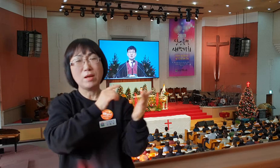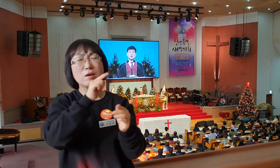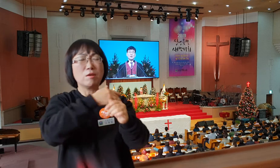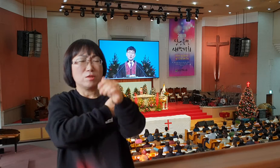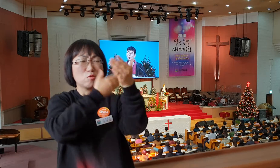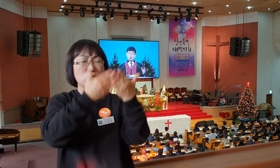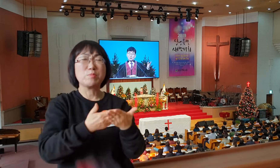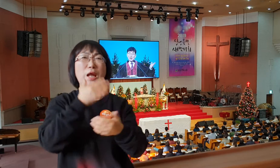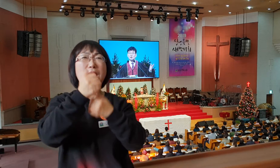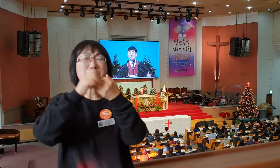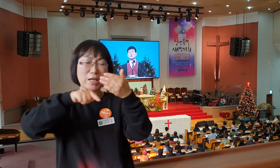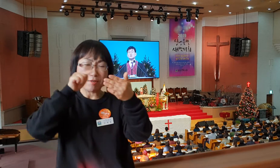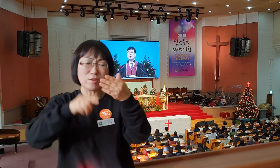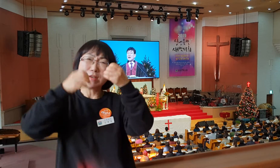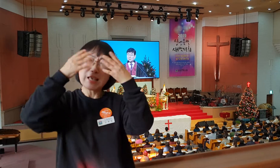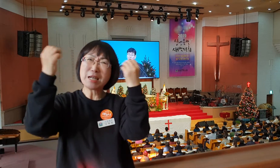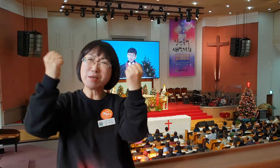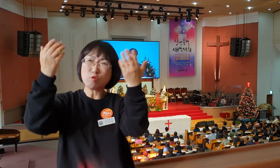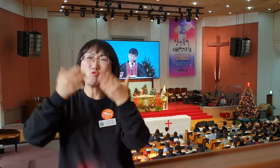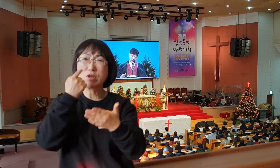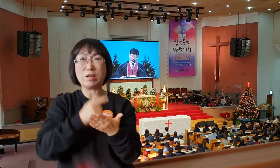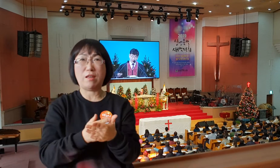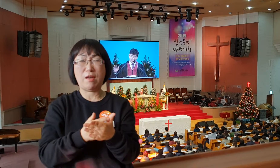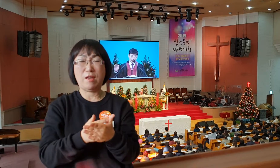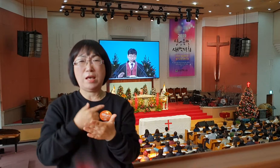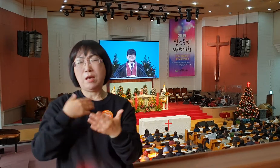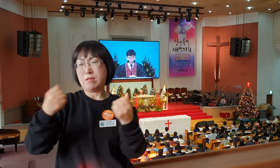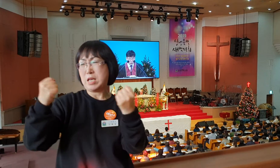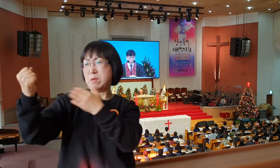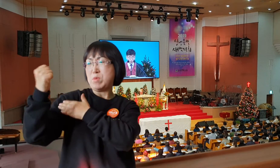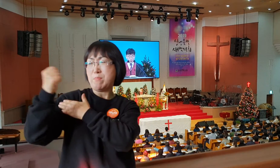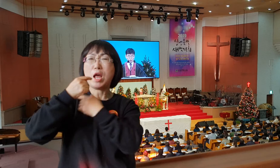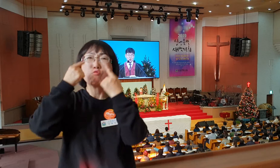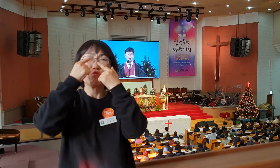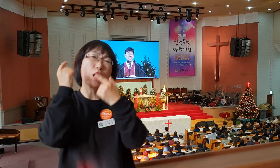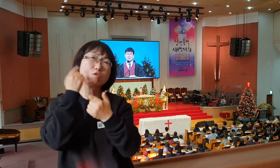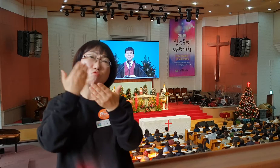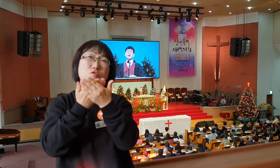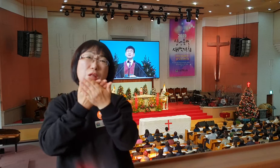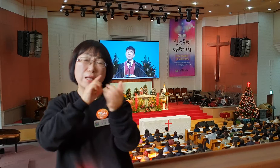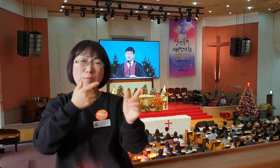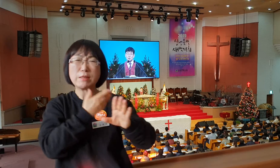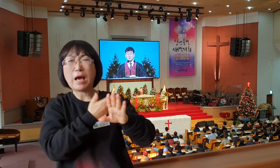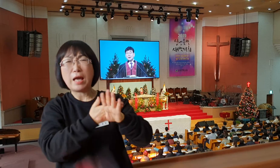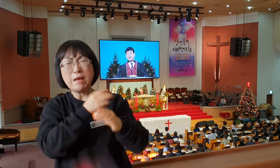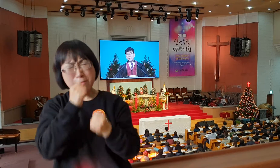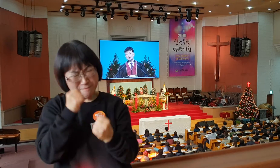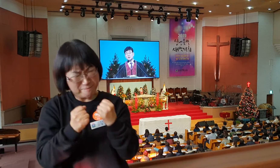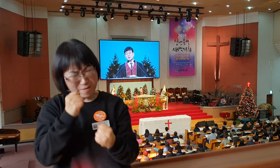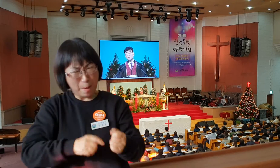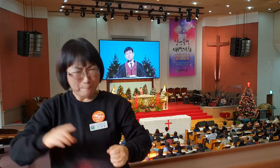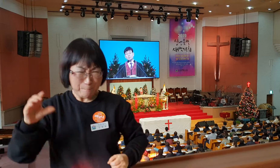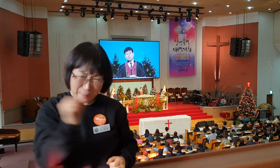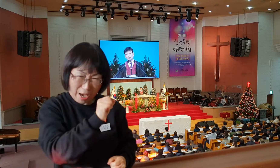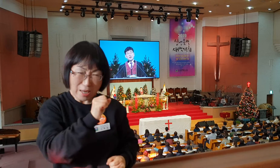행할 수 있을 것 옹중 구향을 주시든지 아니면 나의 힘쎈 팔이나 눈이나 귀를 주시든지 아니면 달리기라도 좀 빨리